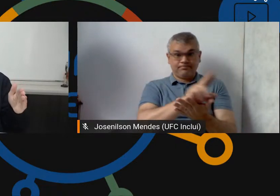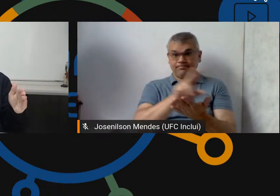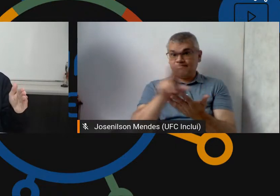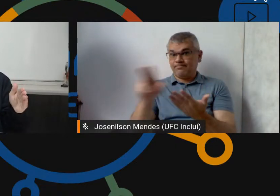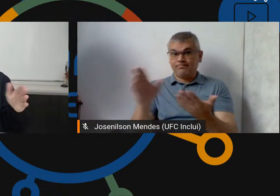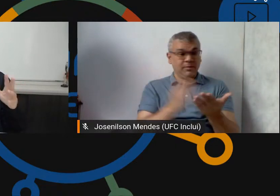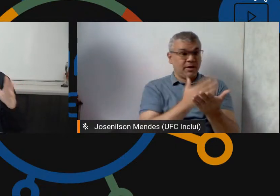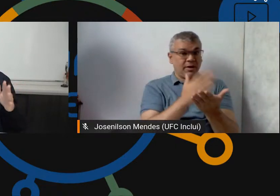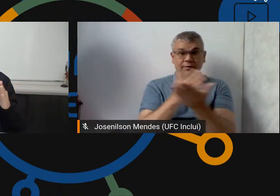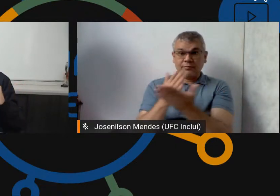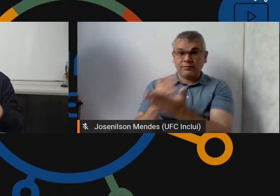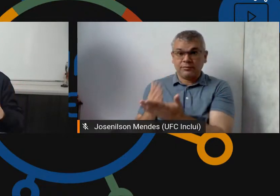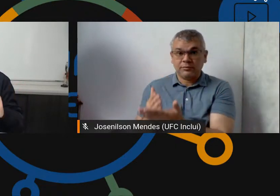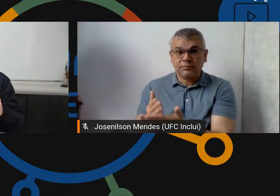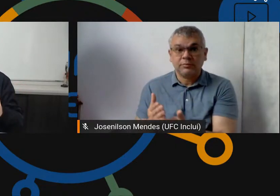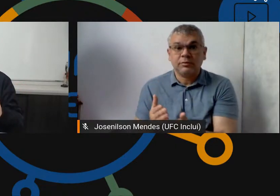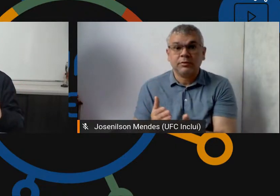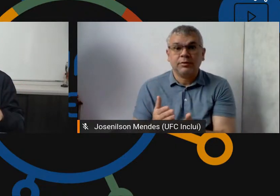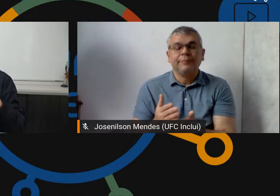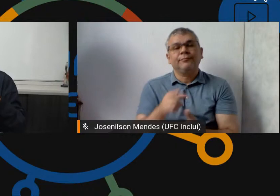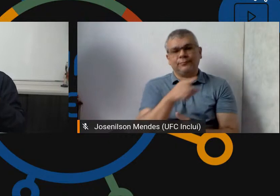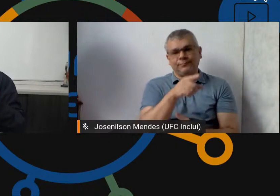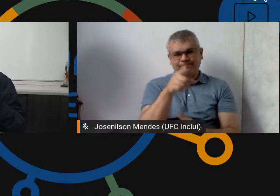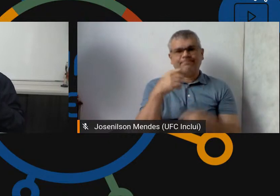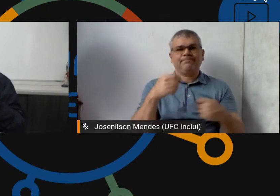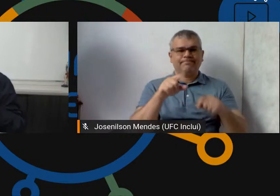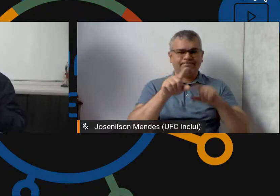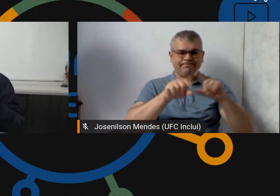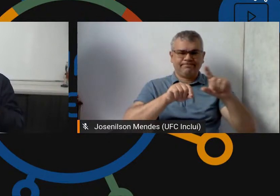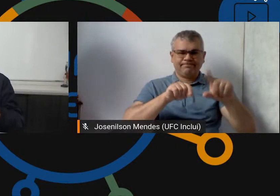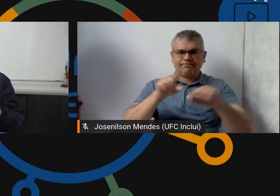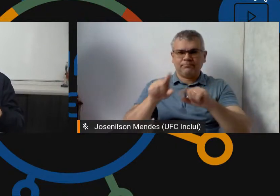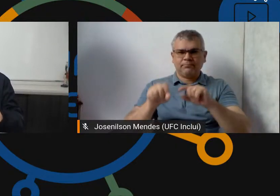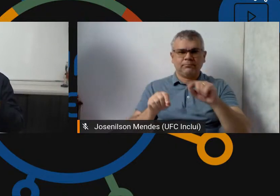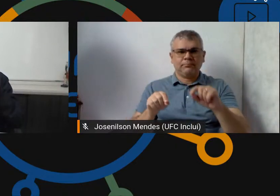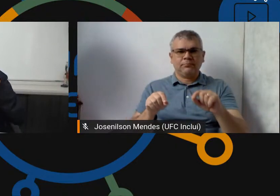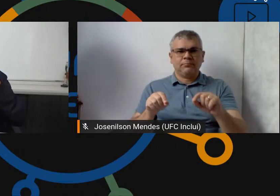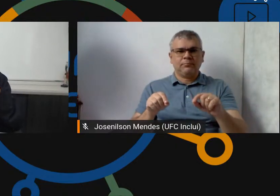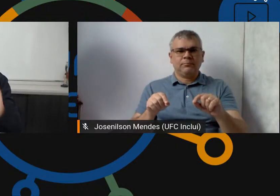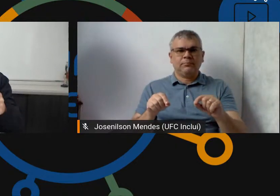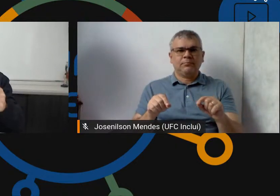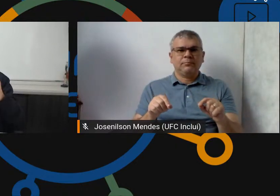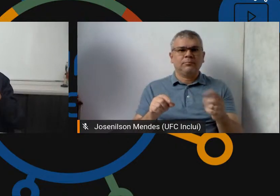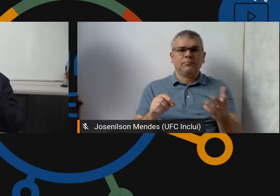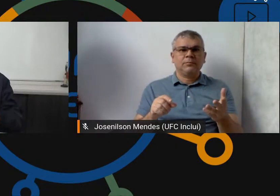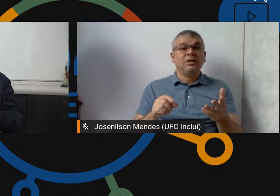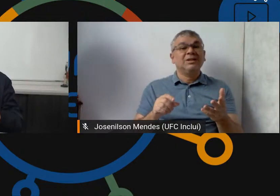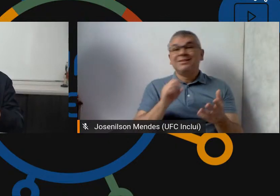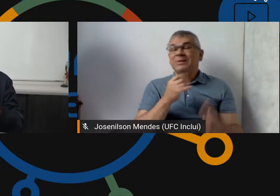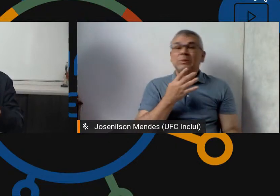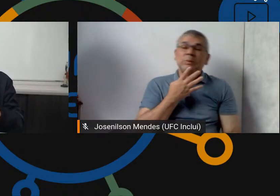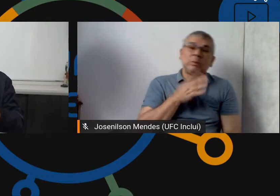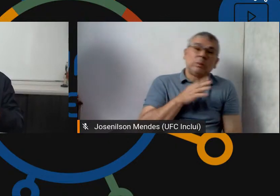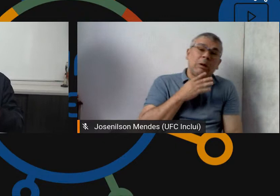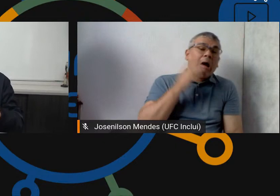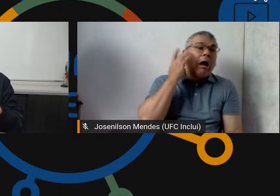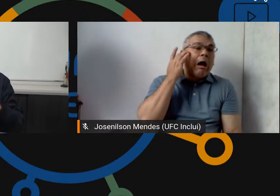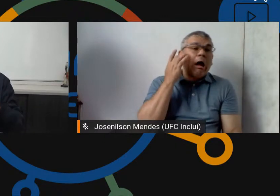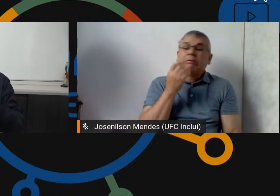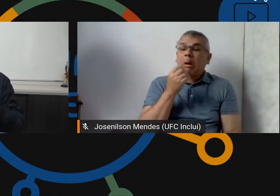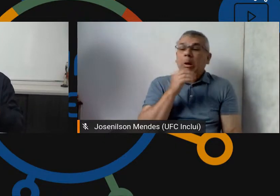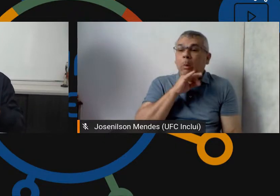acontecer? Você vai ter que fazer a triagem. Se você não tem ciência forte o suficiente, você vai pegar coisa ruim achando que é boa, vai descartar